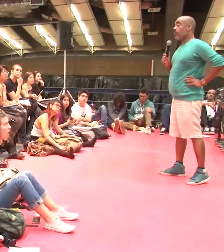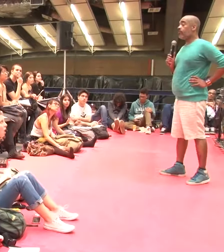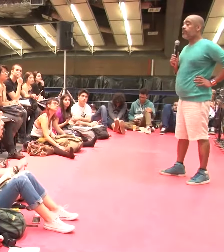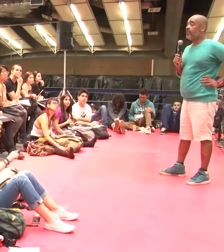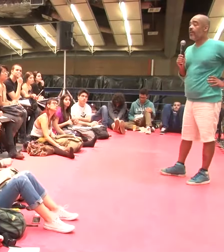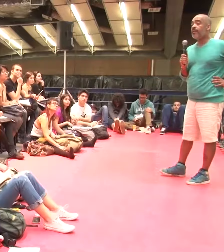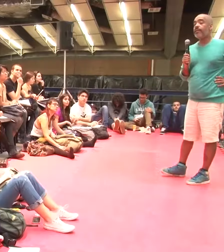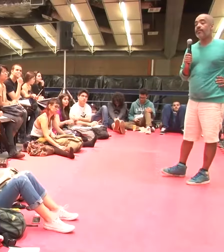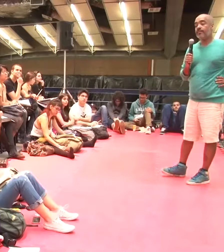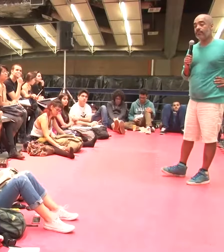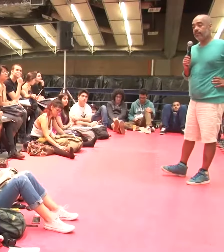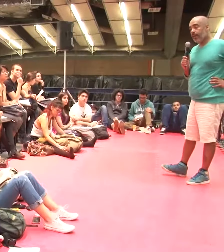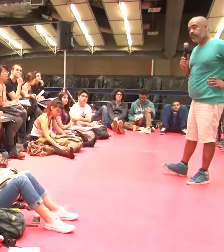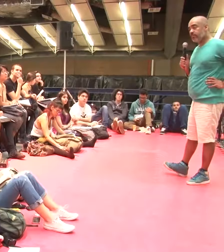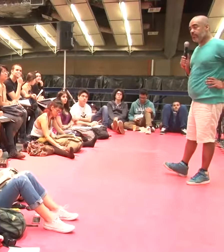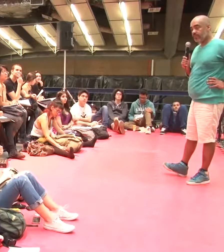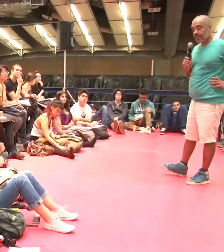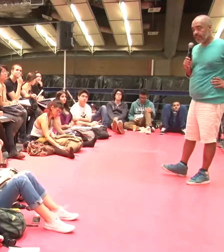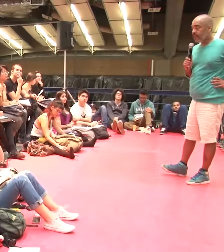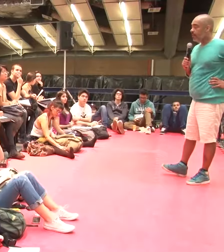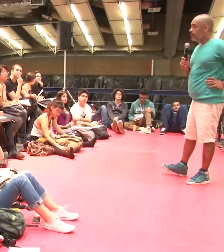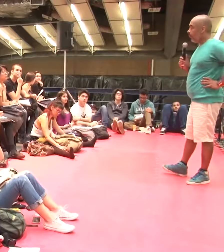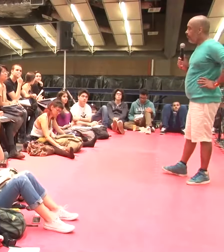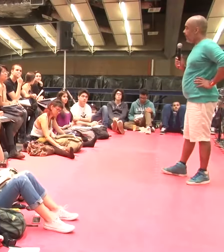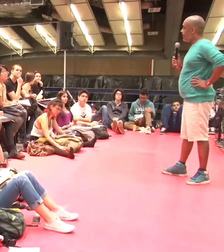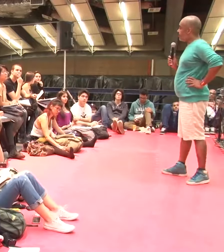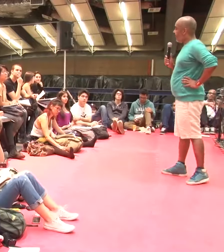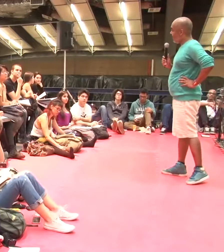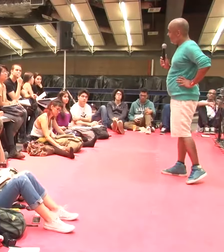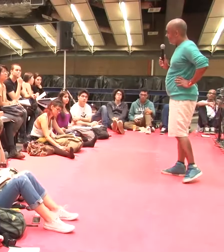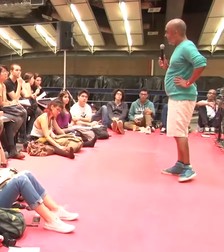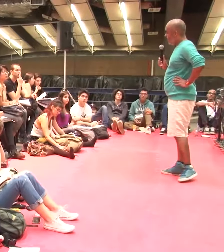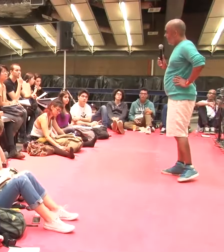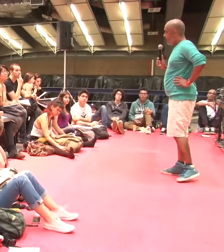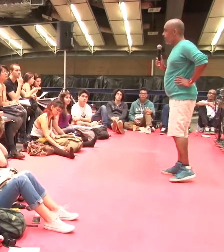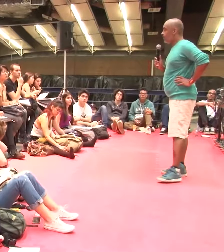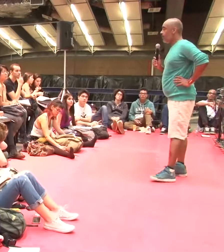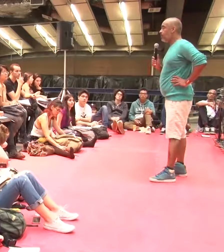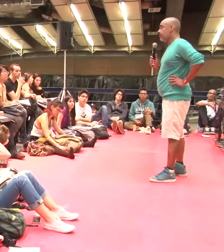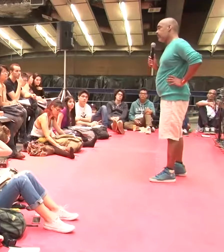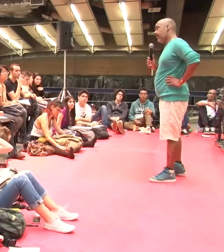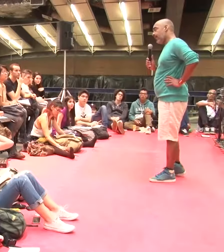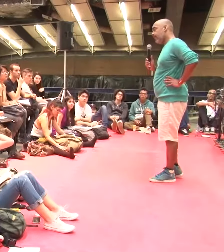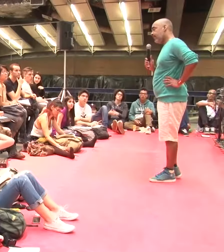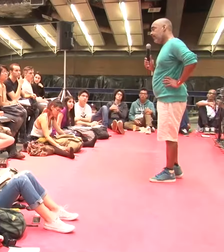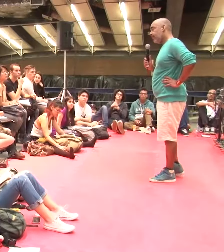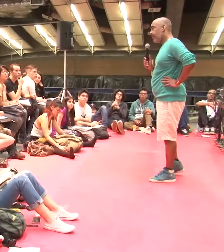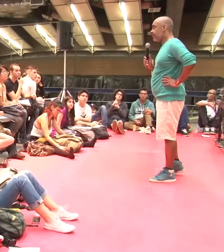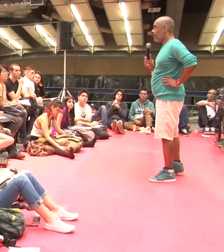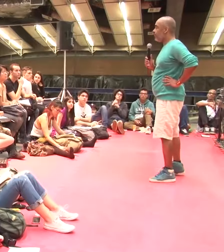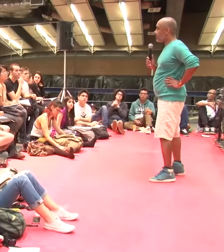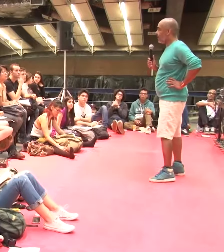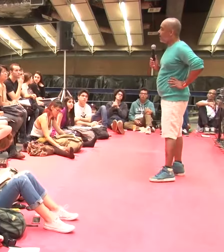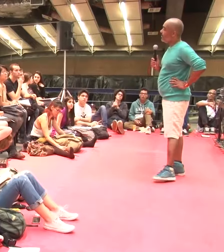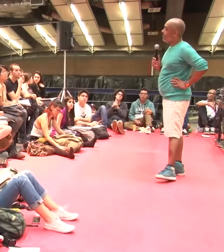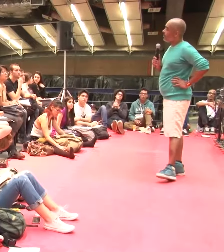O narrador podia simplesmente nos dizer: Pombinha desmaia e quando a desmaia